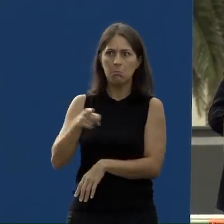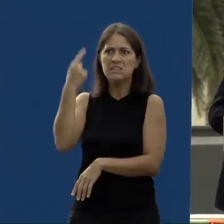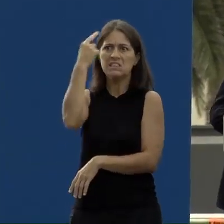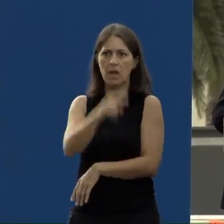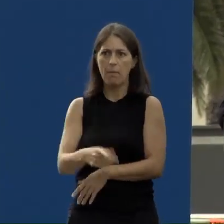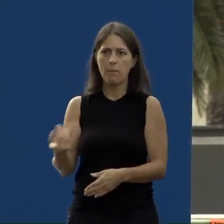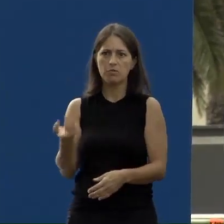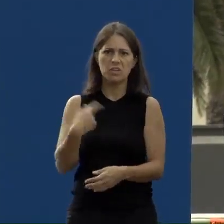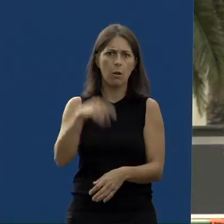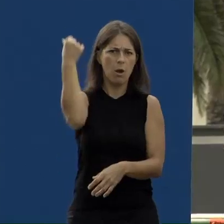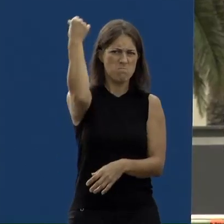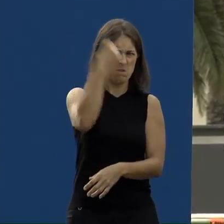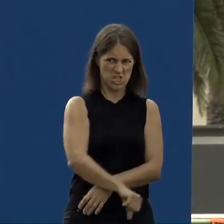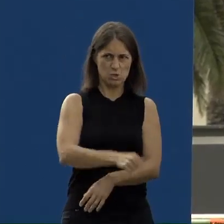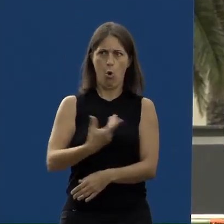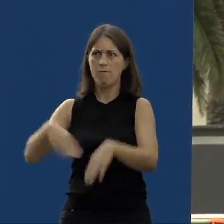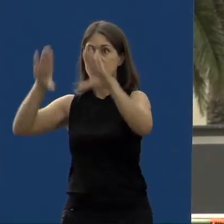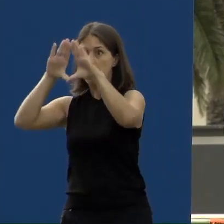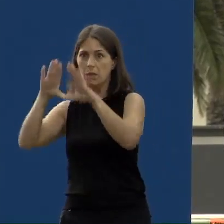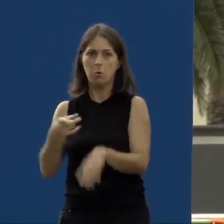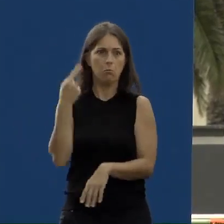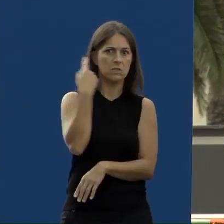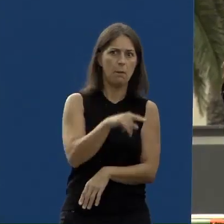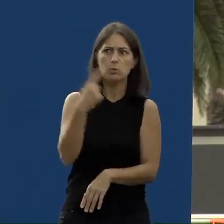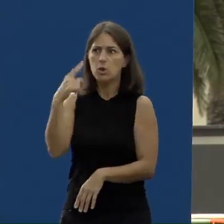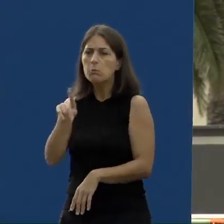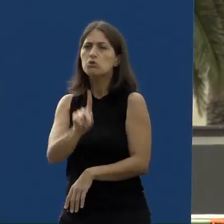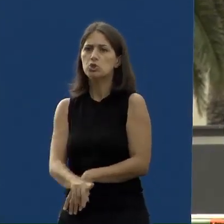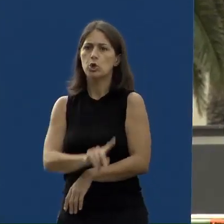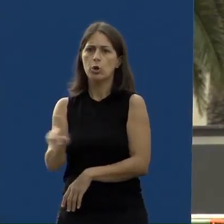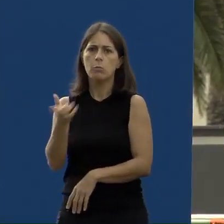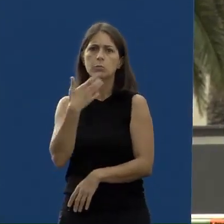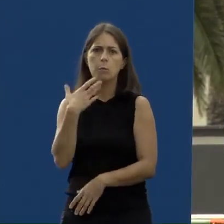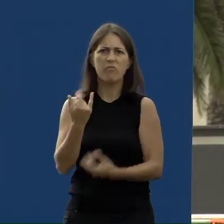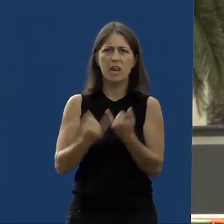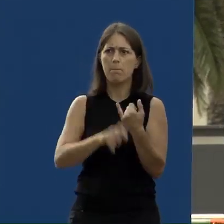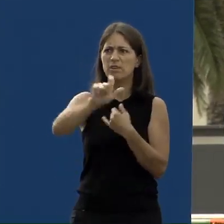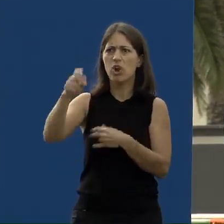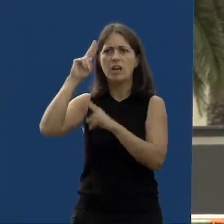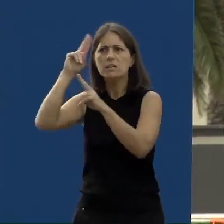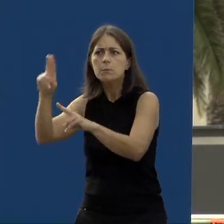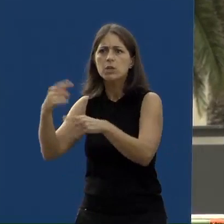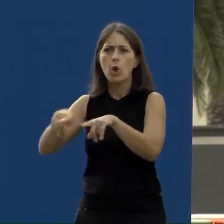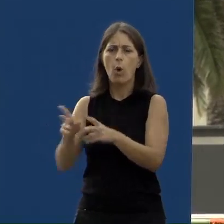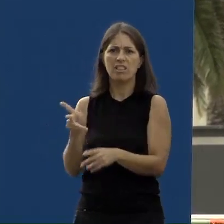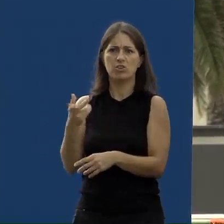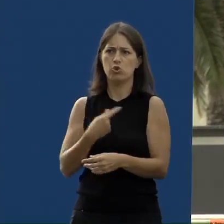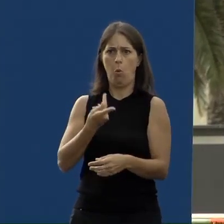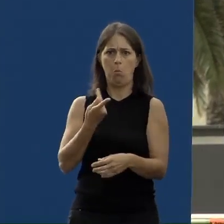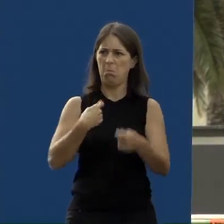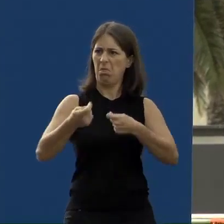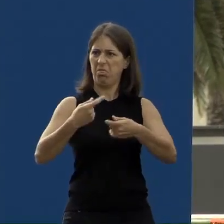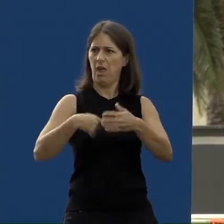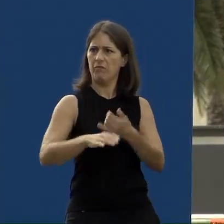sabemos o que é o machismo e o que é o feminismo? Acaso non sabemos o que é vivir respetando os dereitos dos demais ou tratalos como mercancía? Fai falta